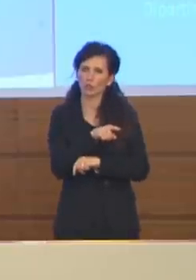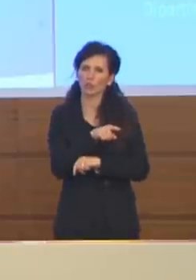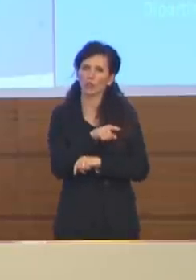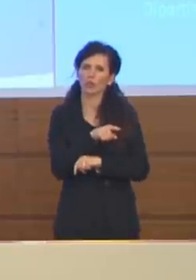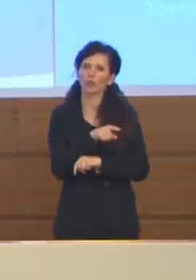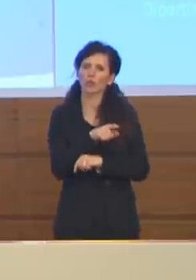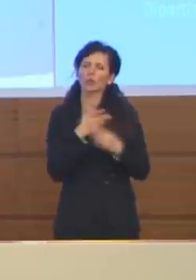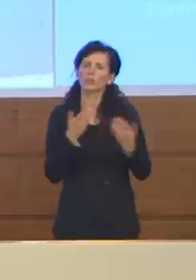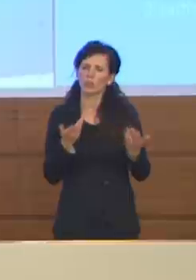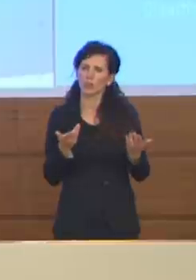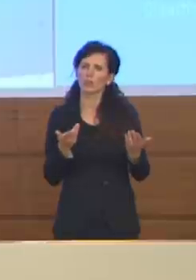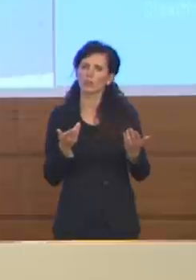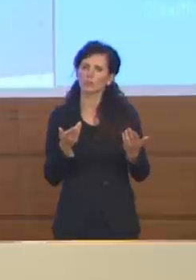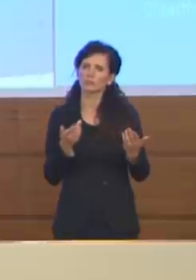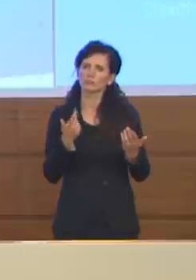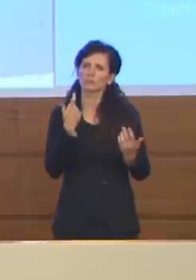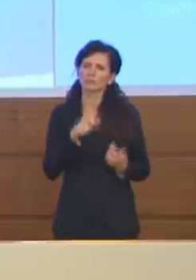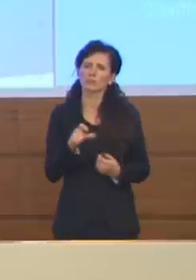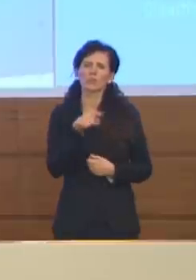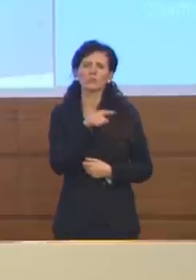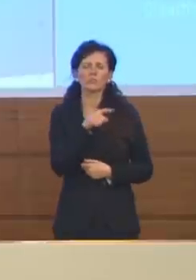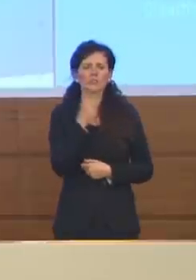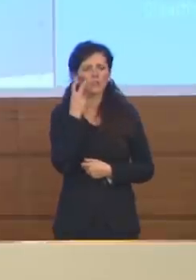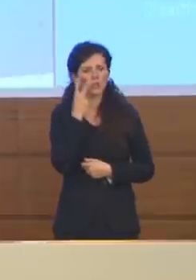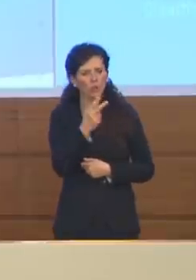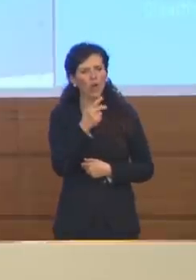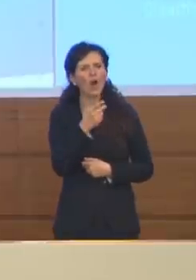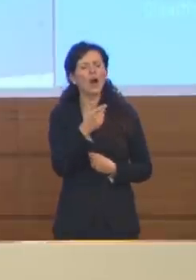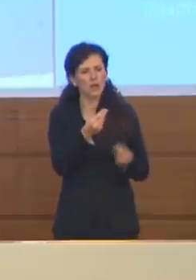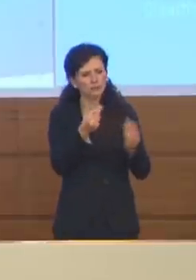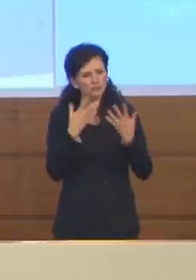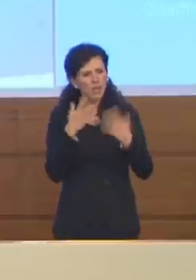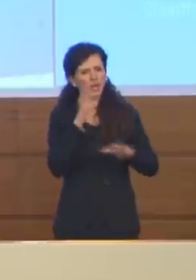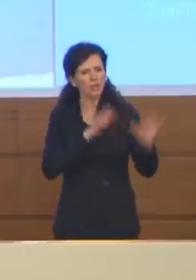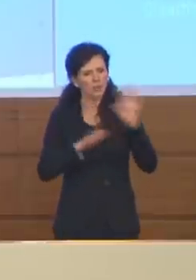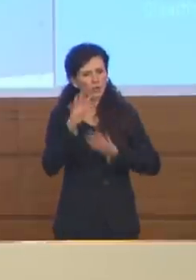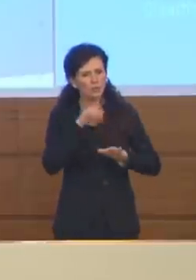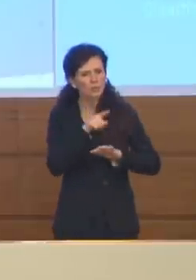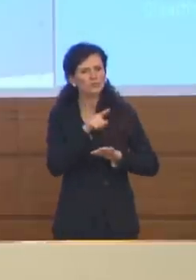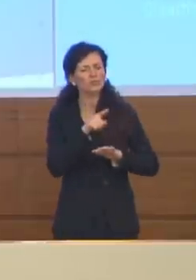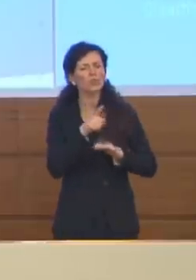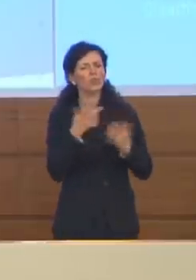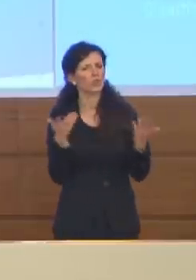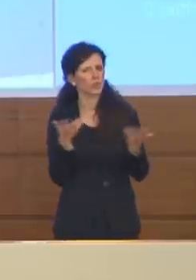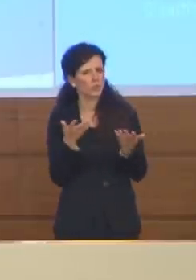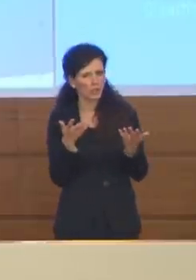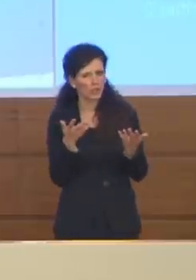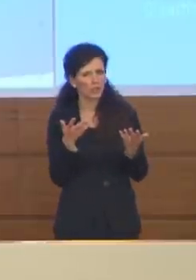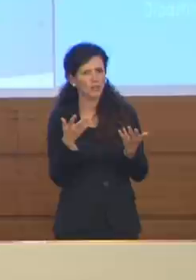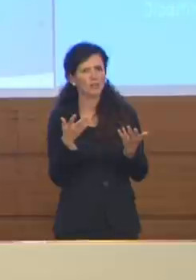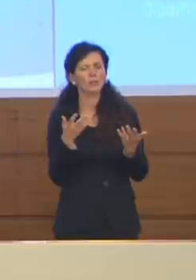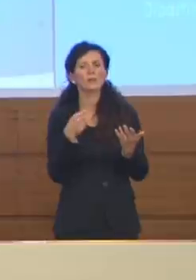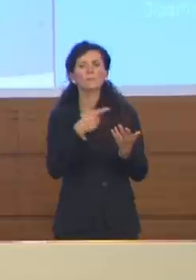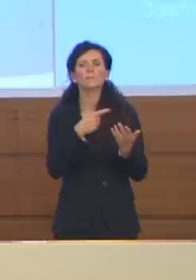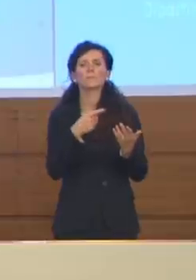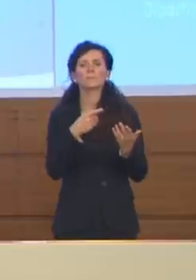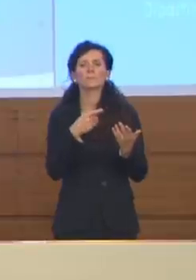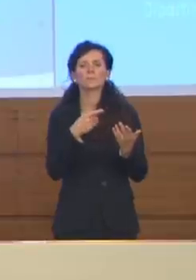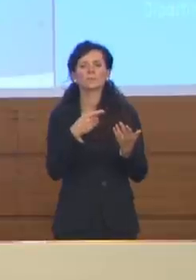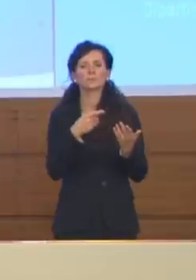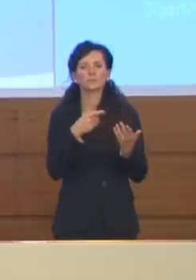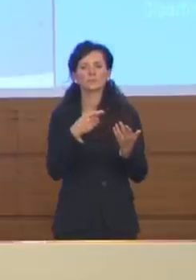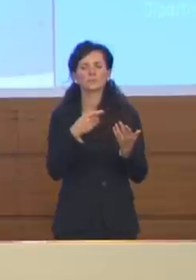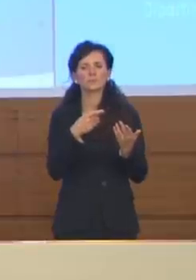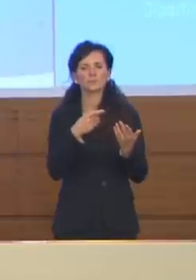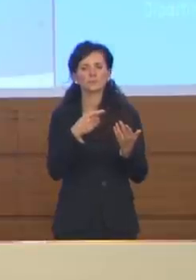ancora una volta da indicazione a supporto del fatto che l'attivazione di quella che è